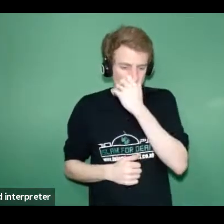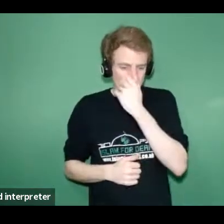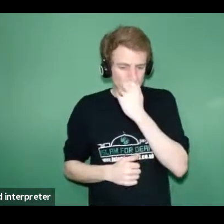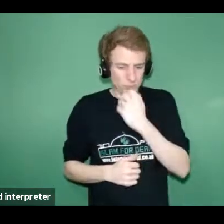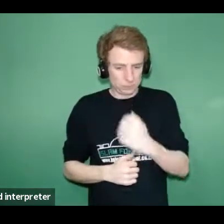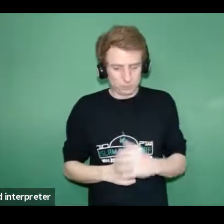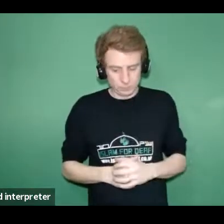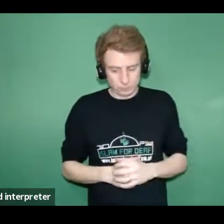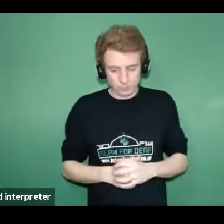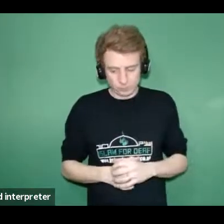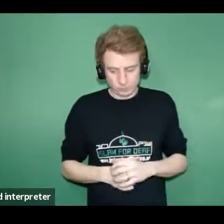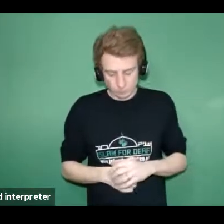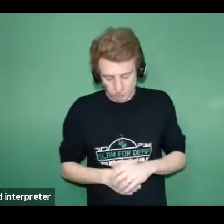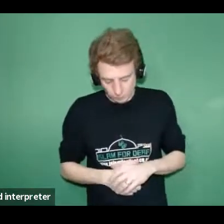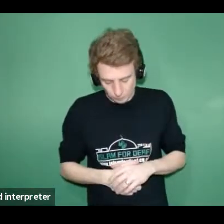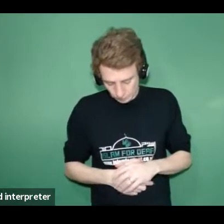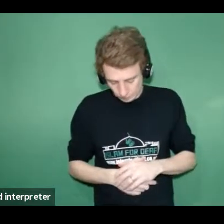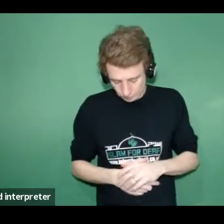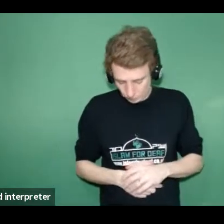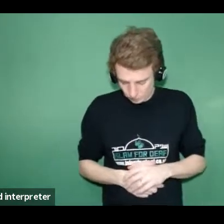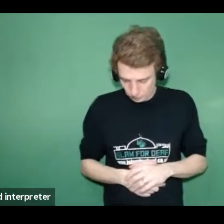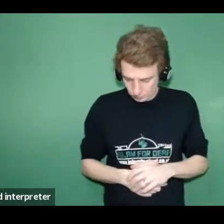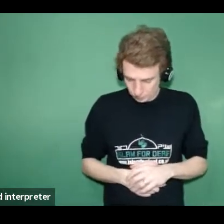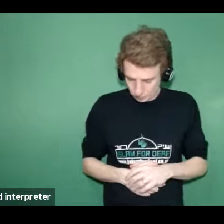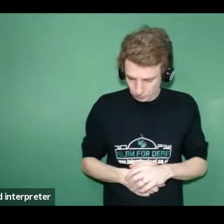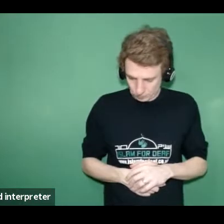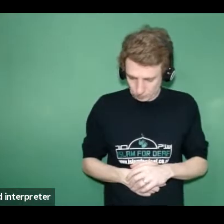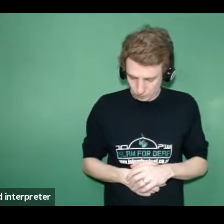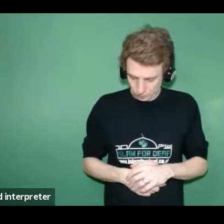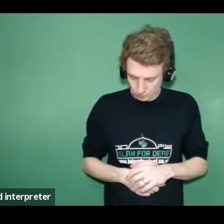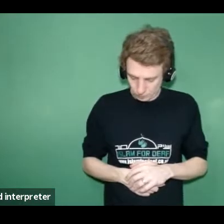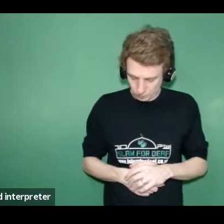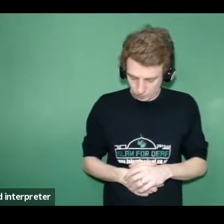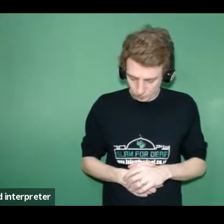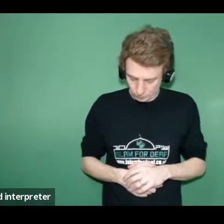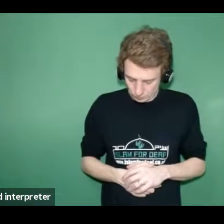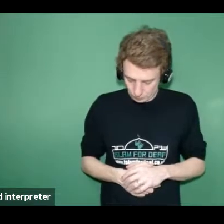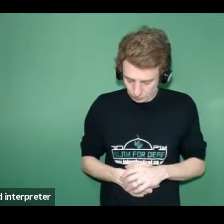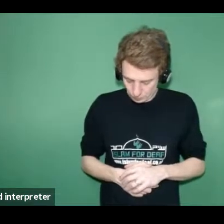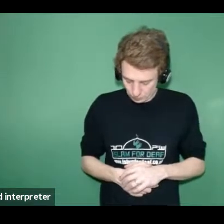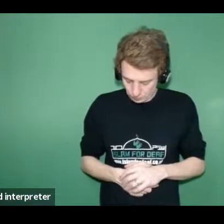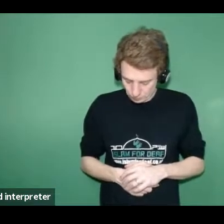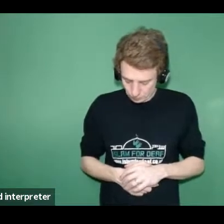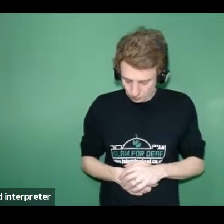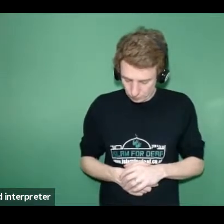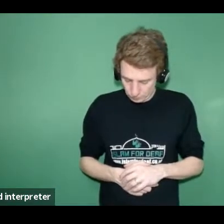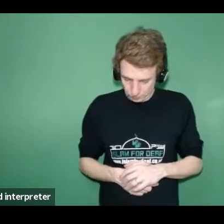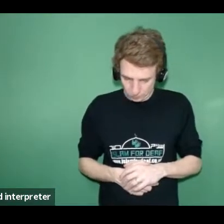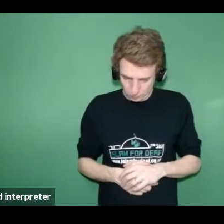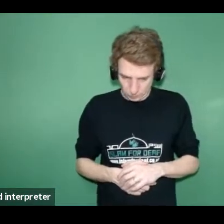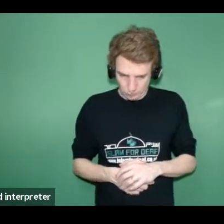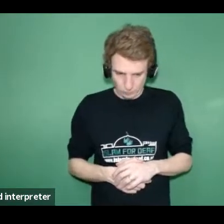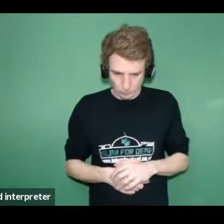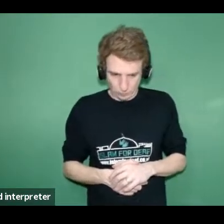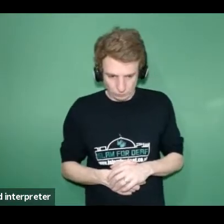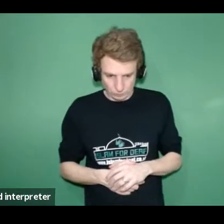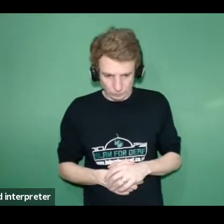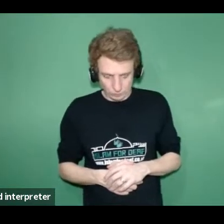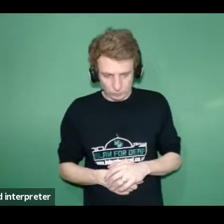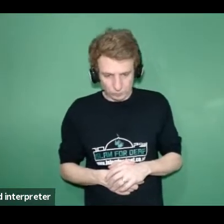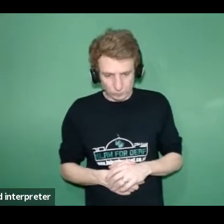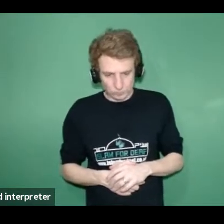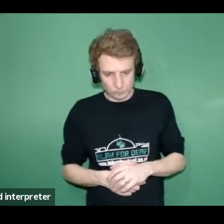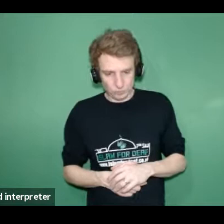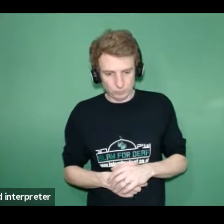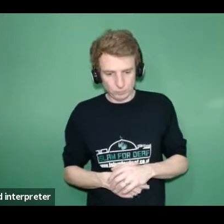ومما يزيد الإيمان في رمضان ما تقوم به هذه الجمعية المباركة